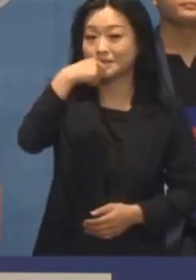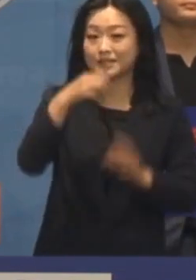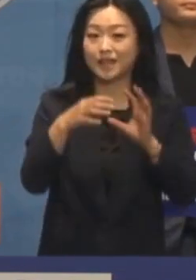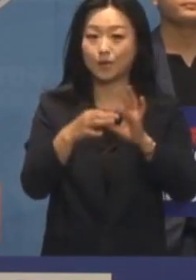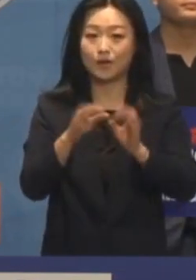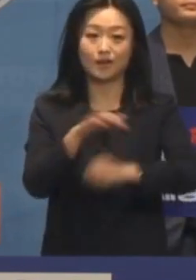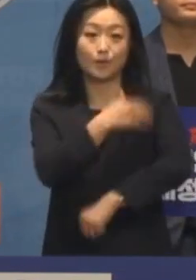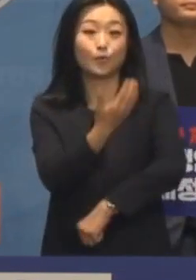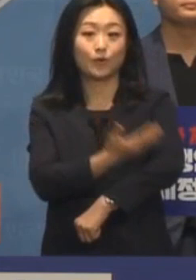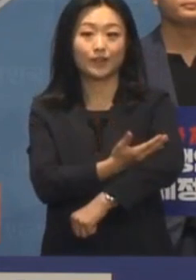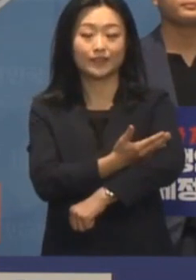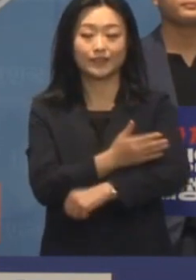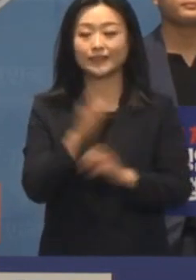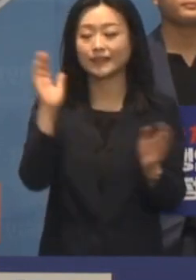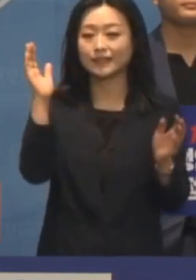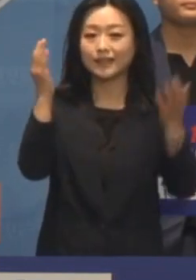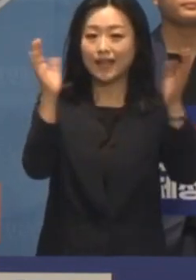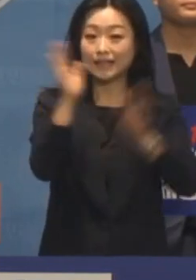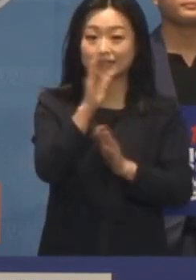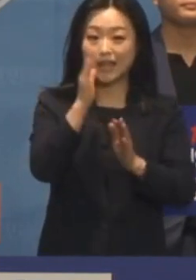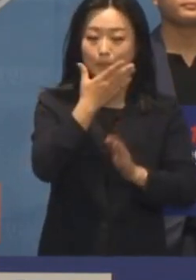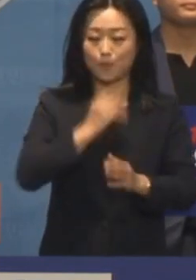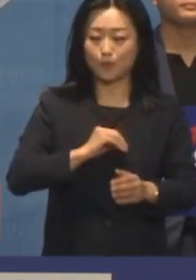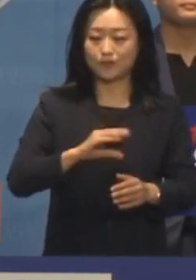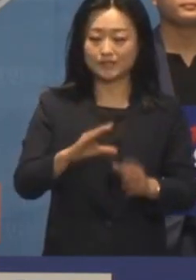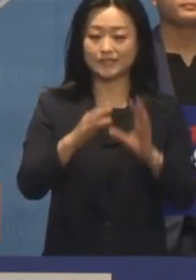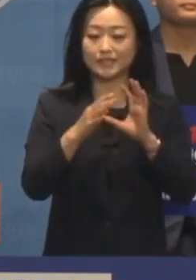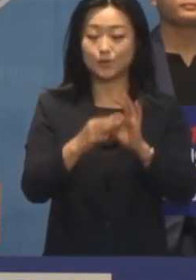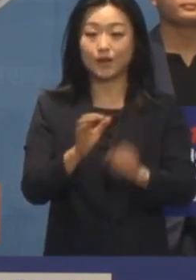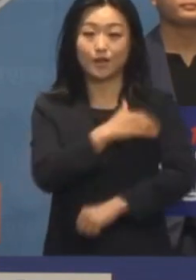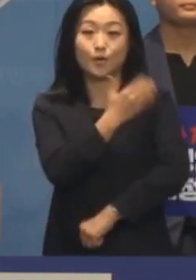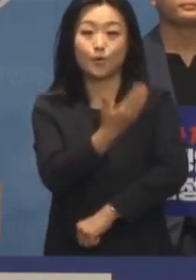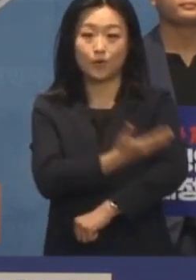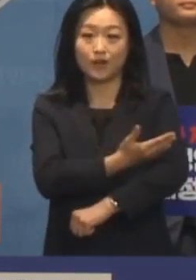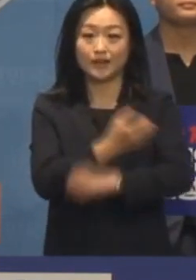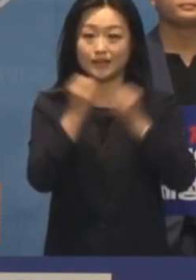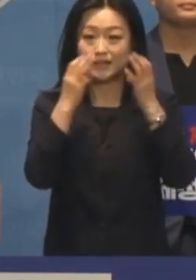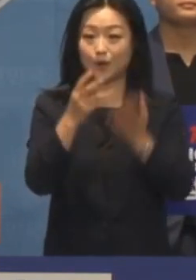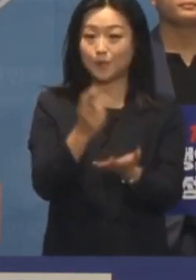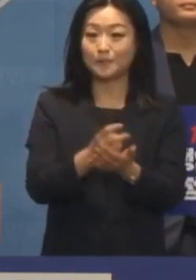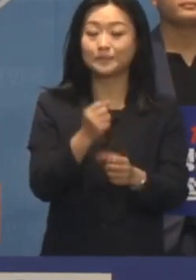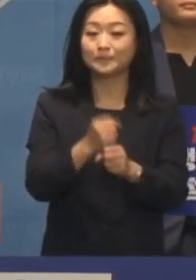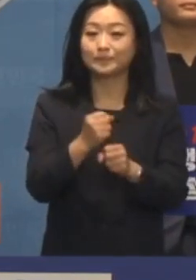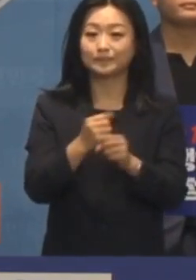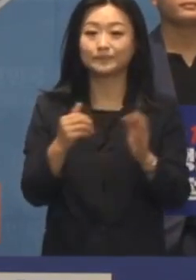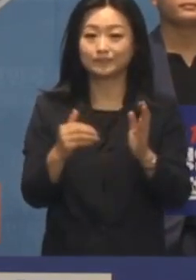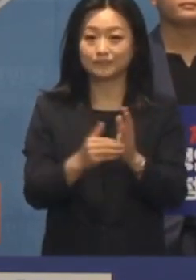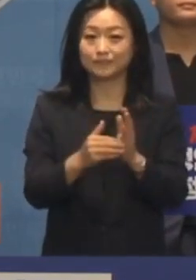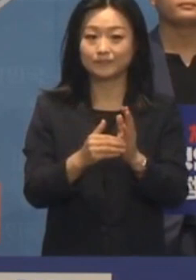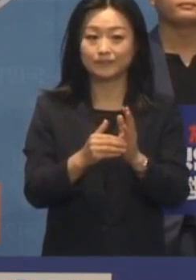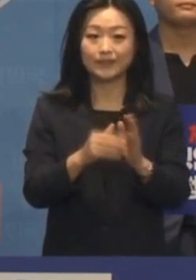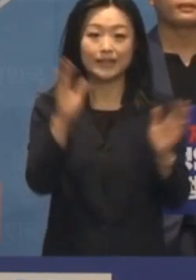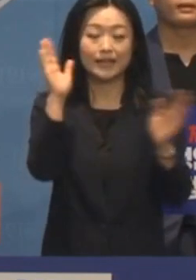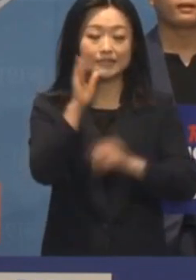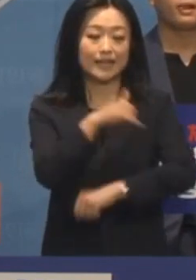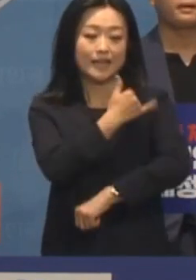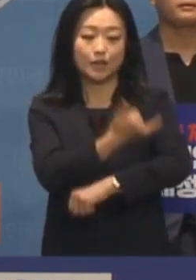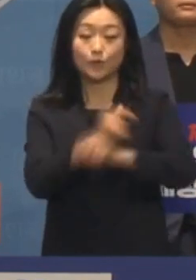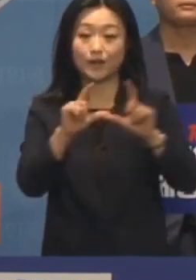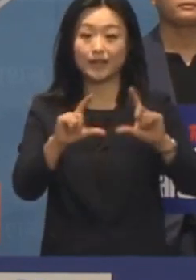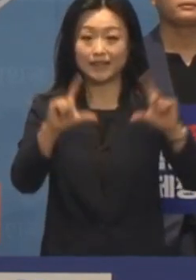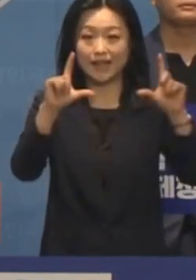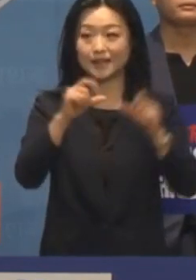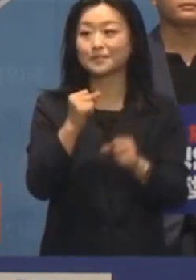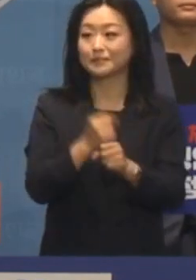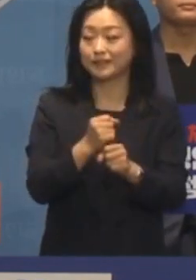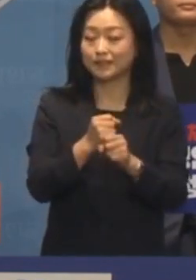권리와 같이 학생들의 복지에 관한 새로운 권리를 신설했고, 학생 인권의 날을 제정해 학생 인권에